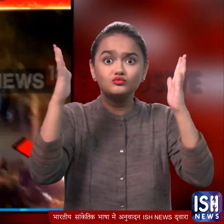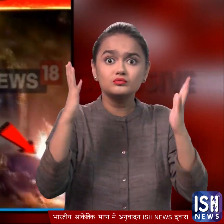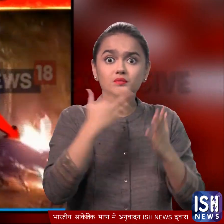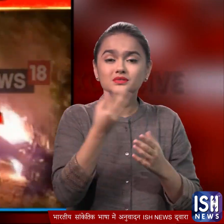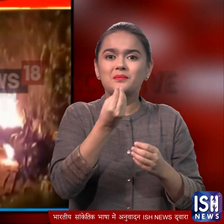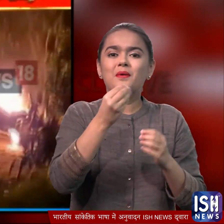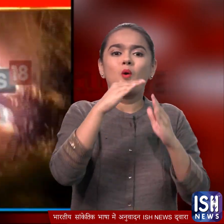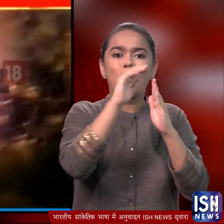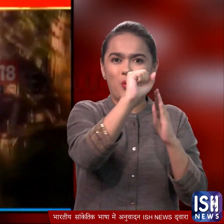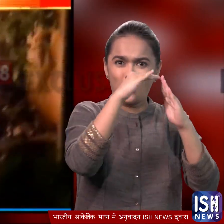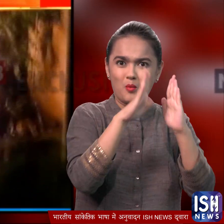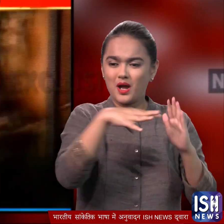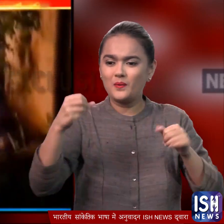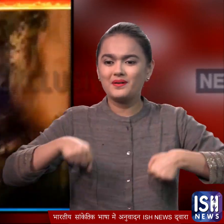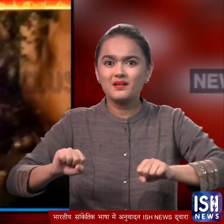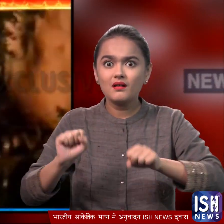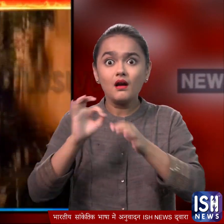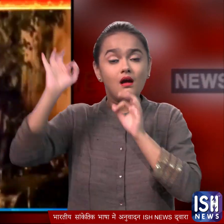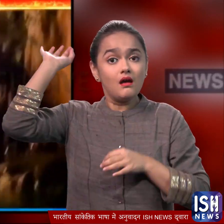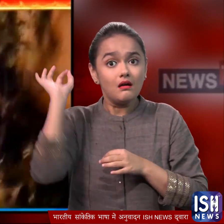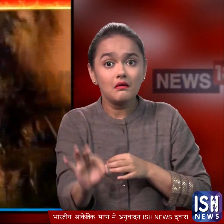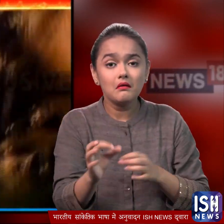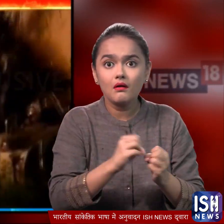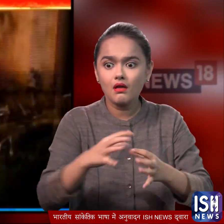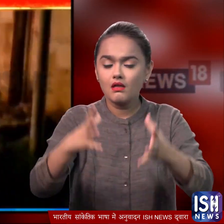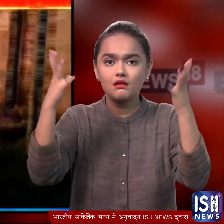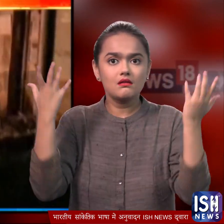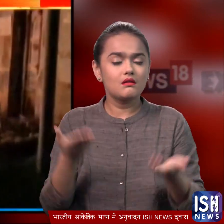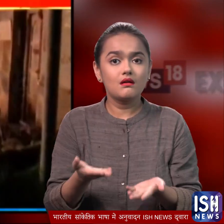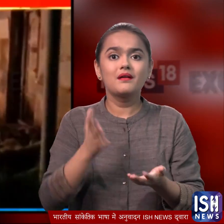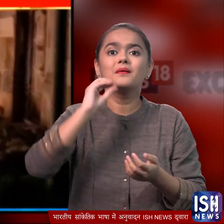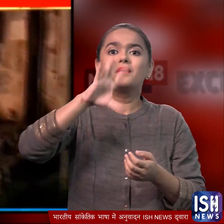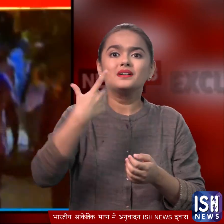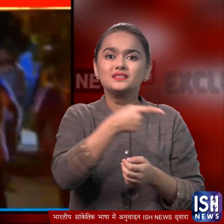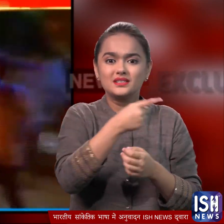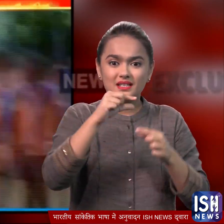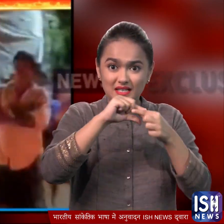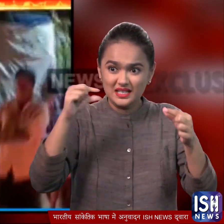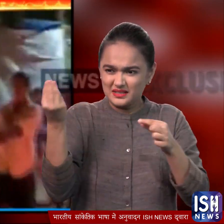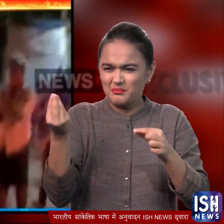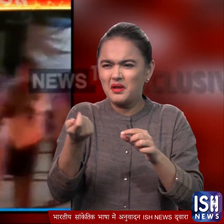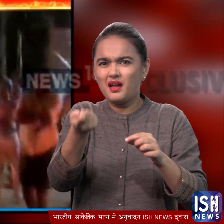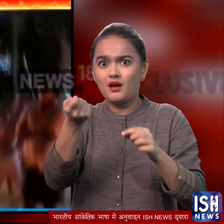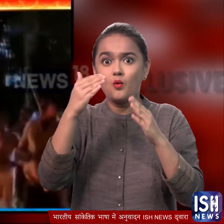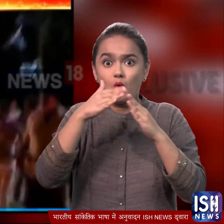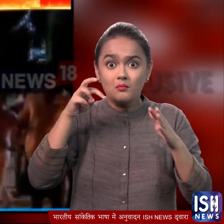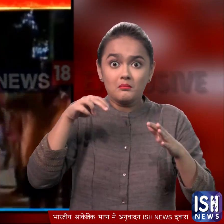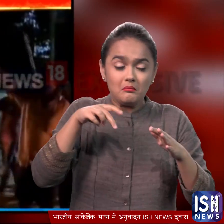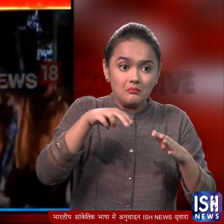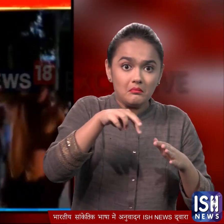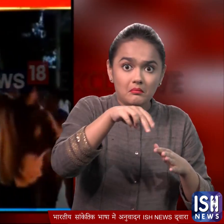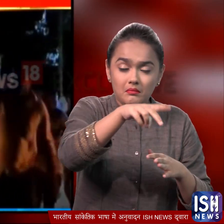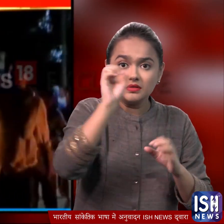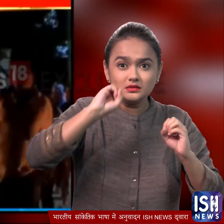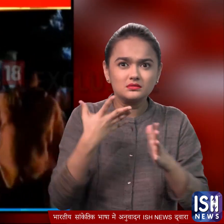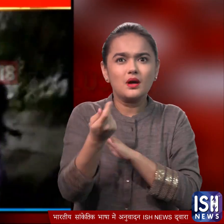दी। घर के बाहर खड़ी कुछ मोटरसाइकिलों को भी हमलावरों ने निशाना बनाया और उन्हें भी फूंक दिया। इससे पहले हाथों में डंडे पकड़े कुछ लोग उस